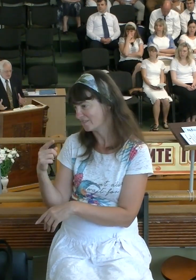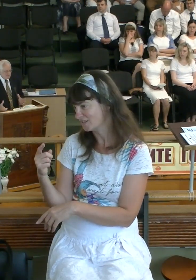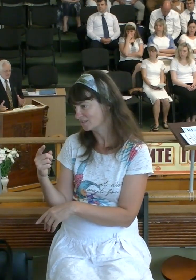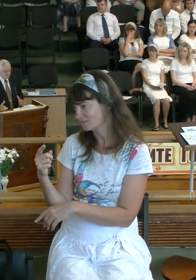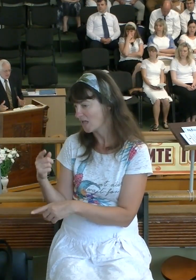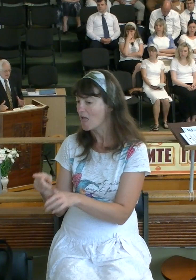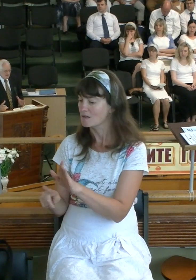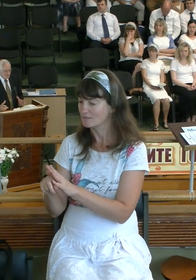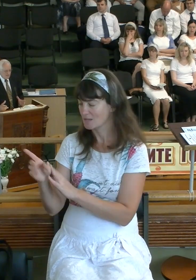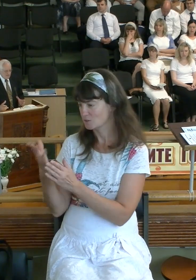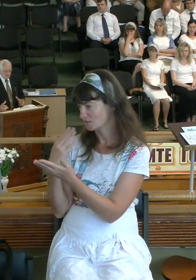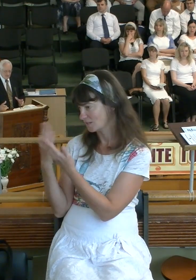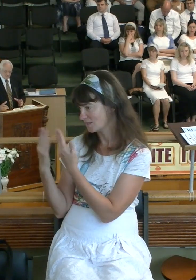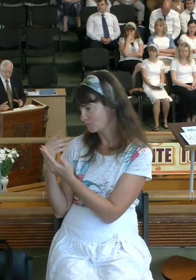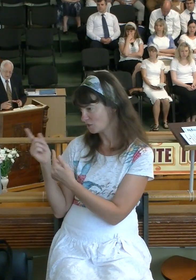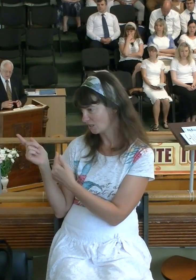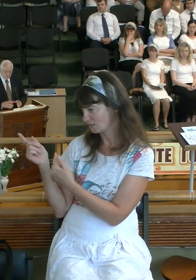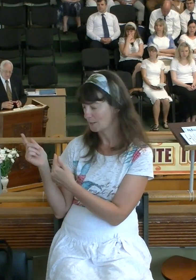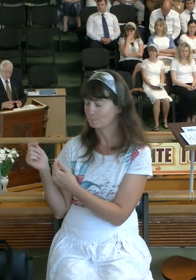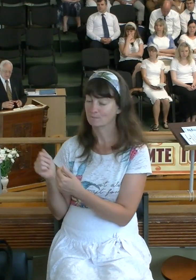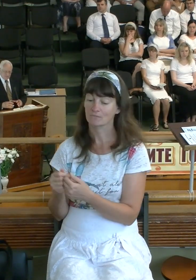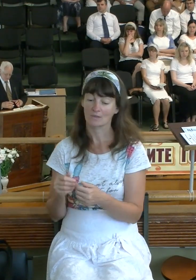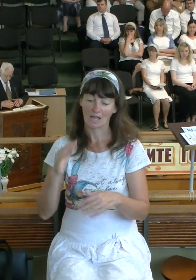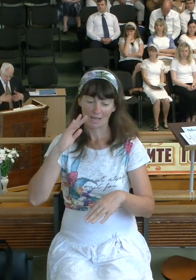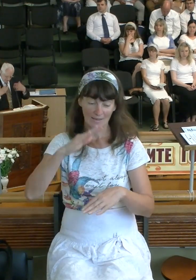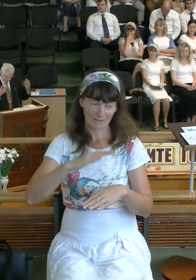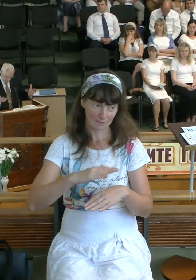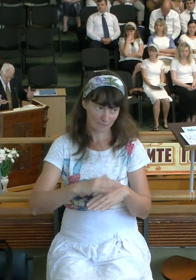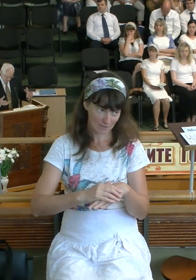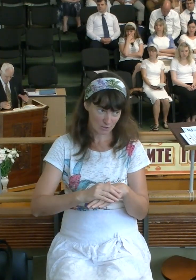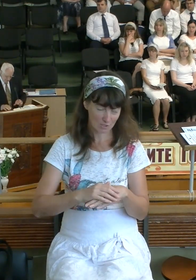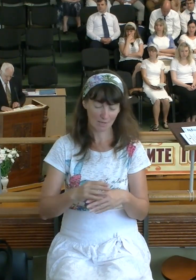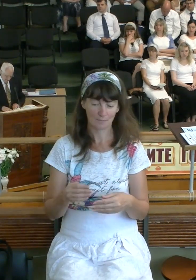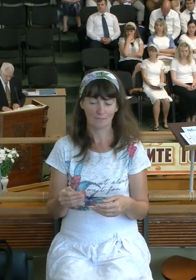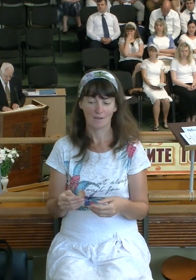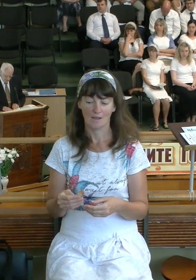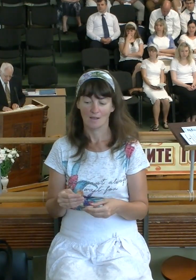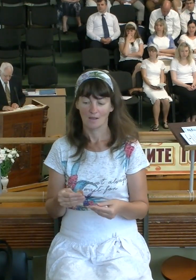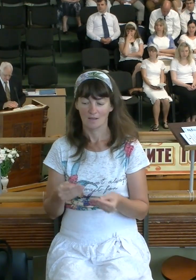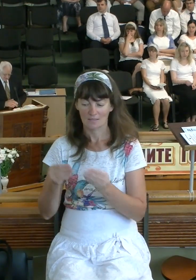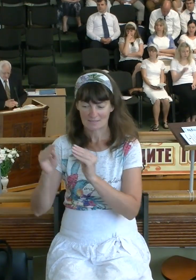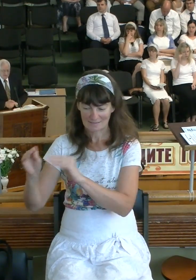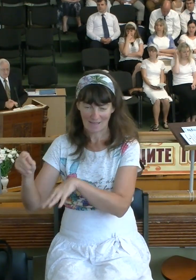Началась беседа. Вечером мы сдались там,